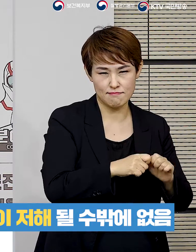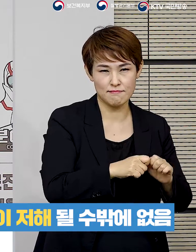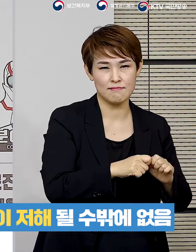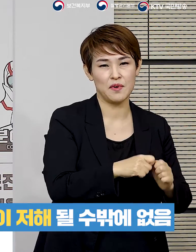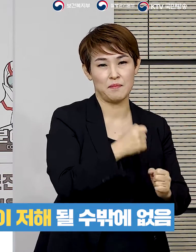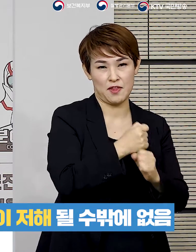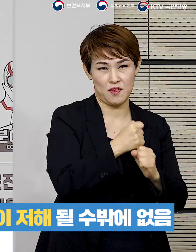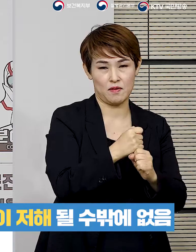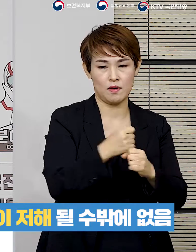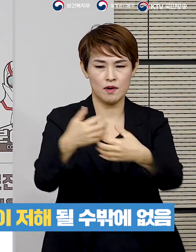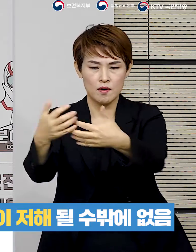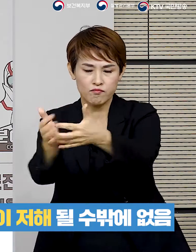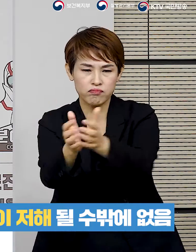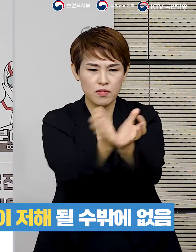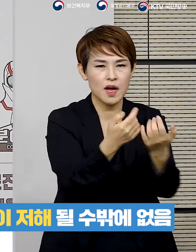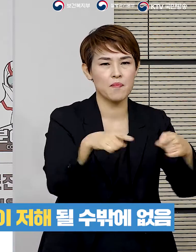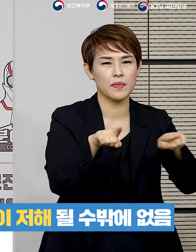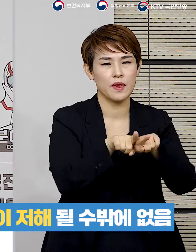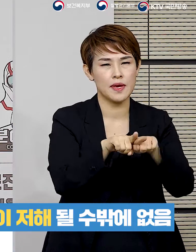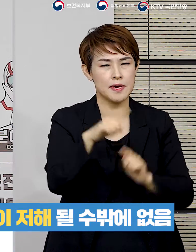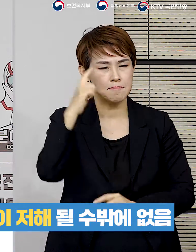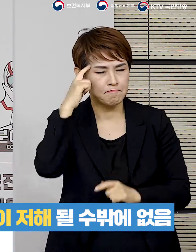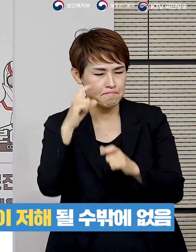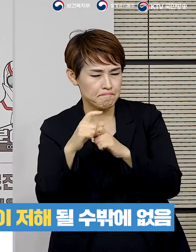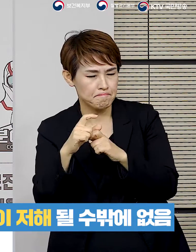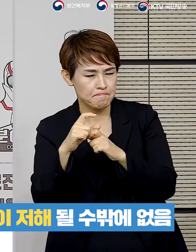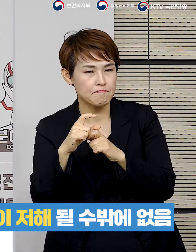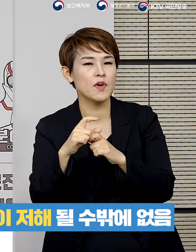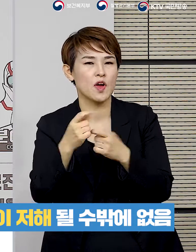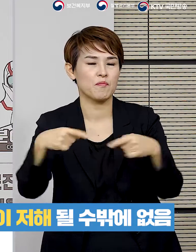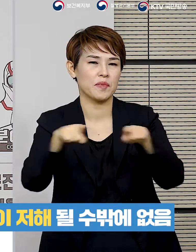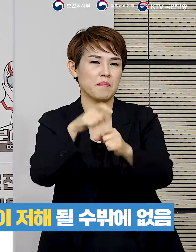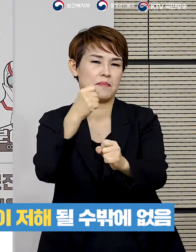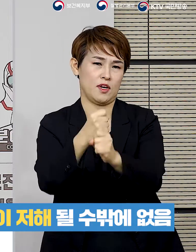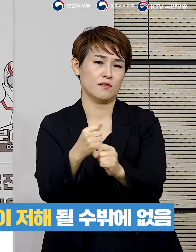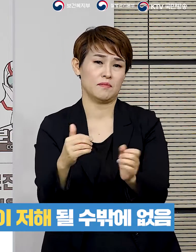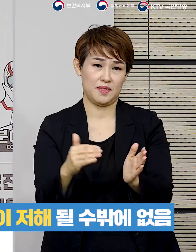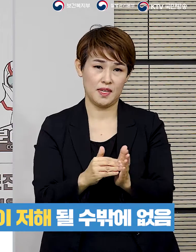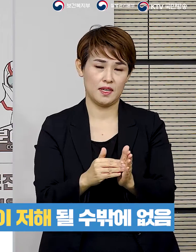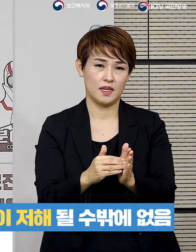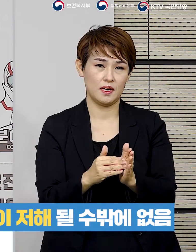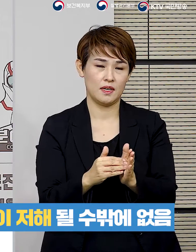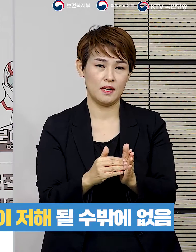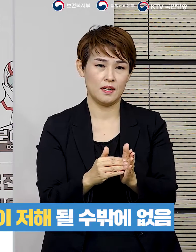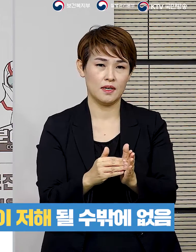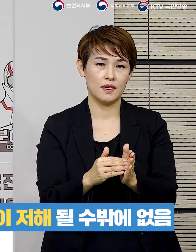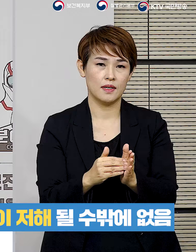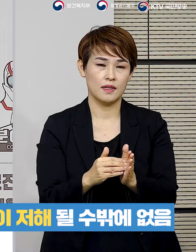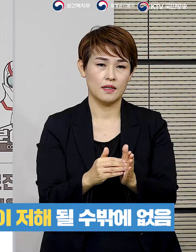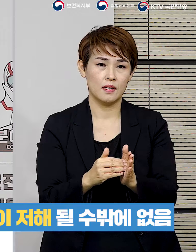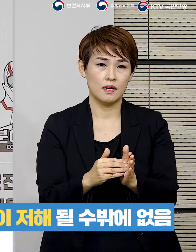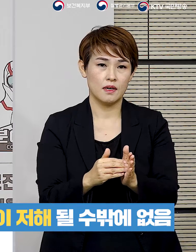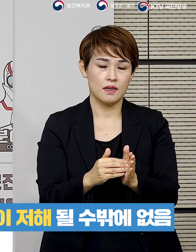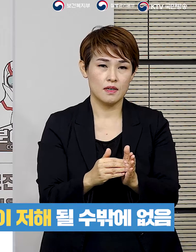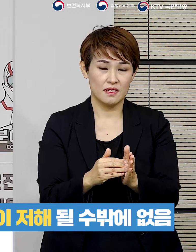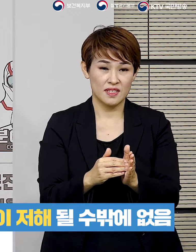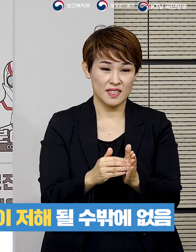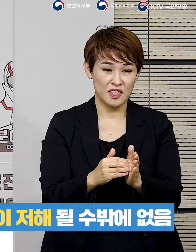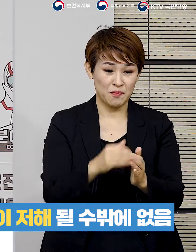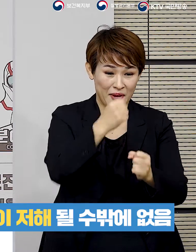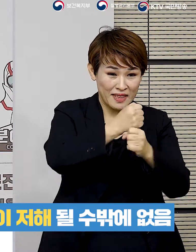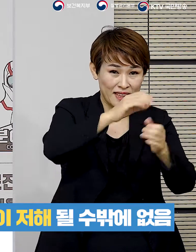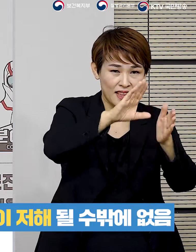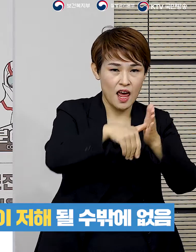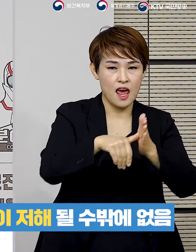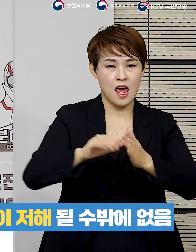지침을 비교적 상세하게 여러 부처들이 같이 이 힘을 모아서 만들어내는데도 적지